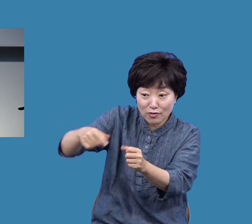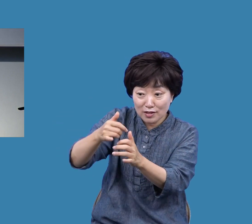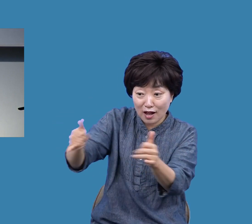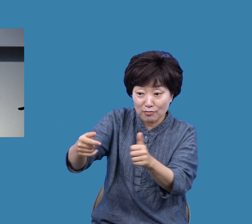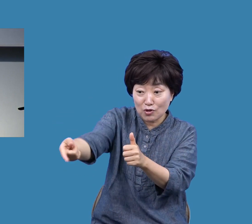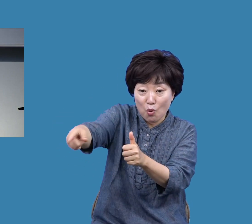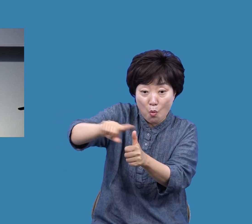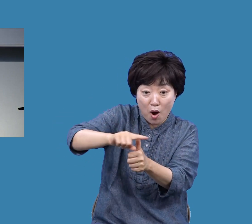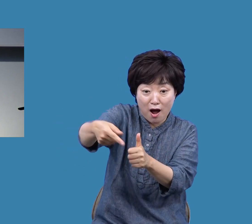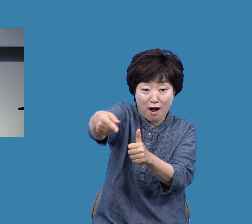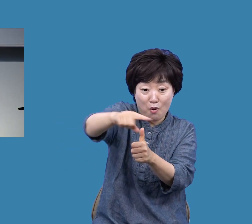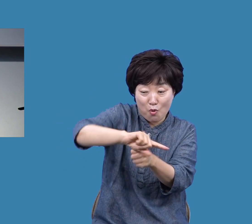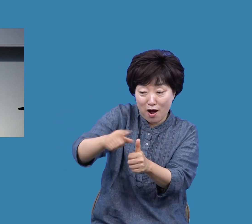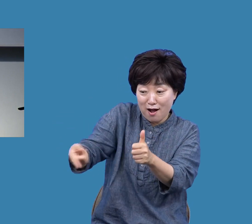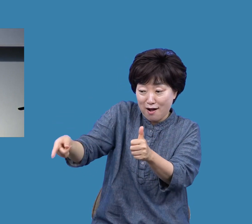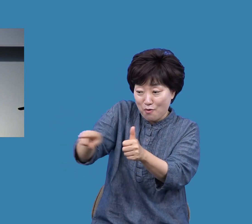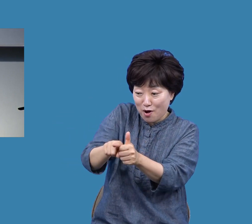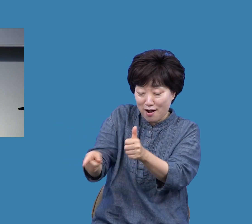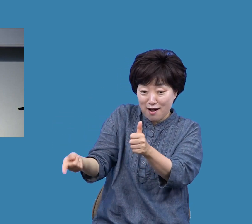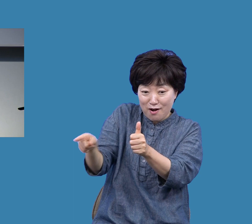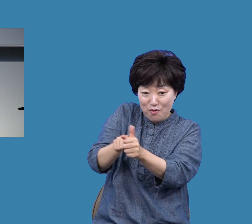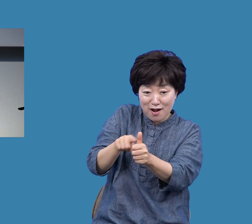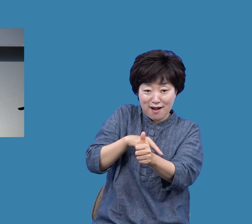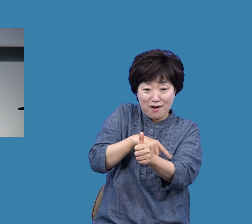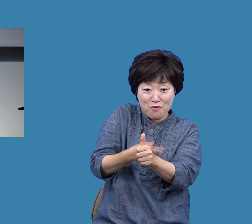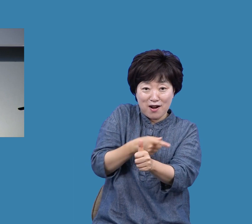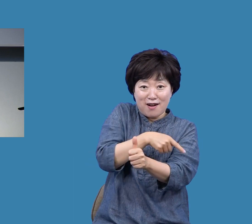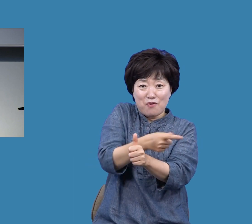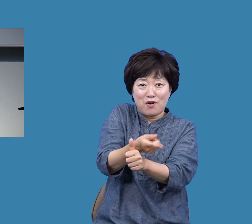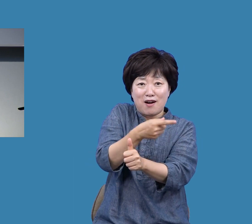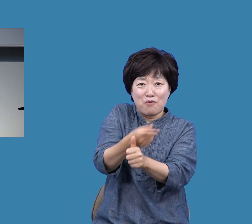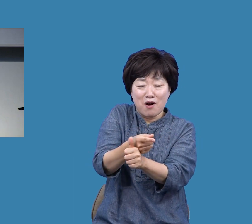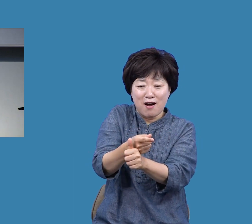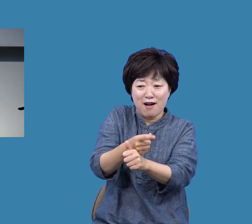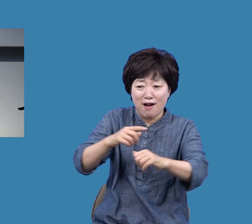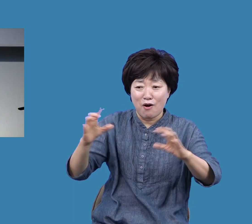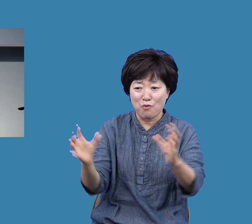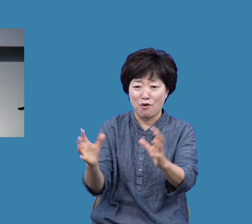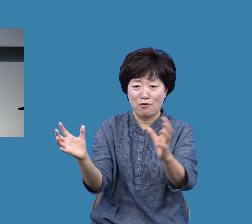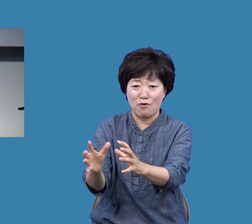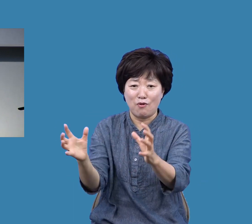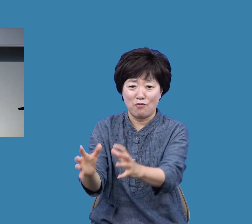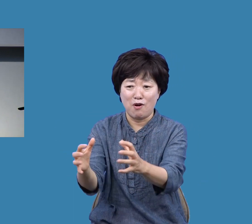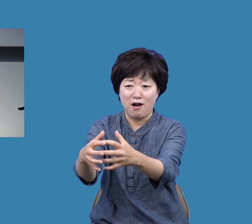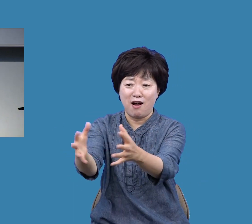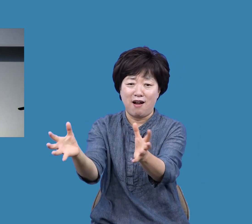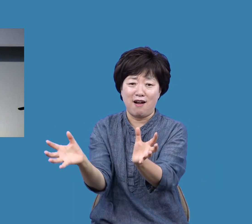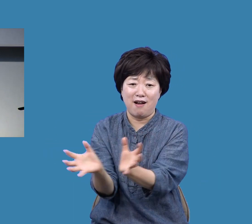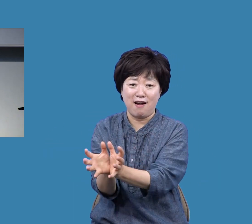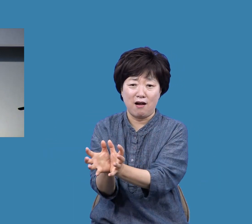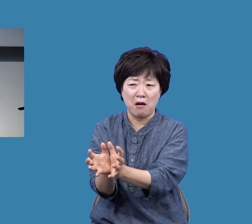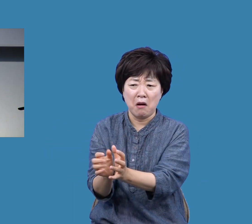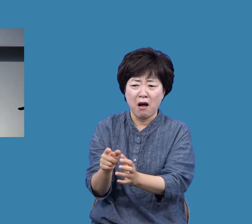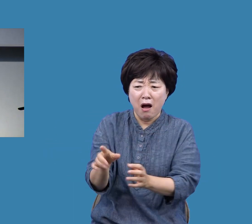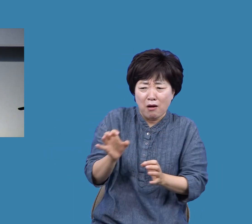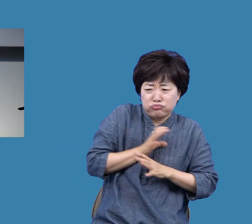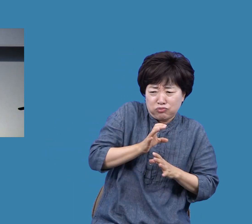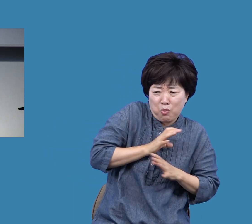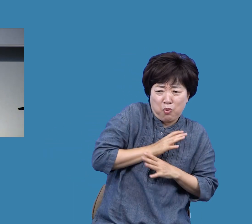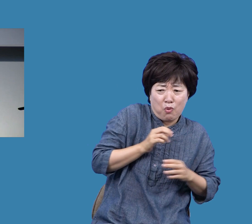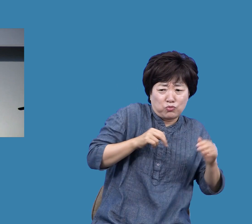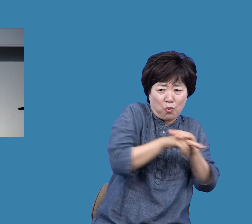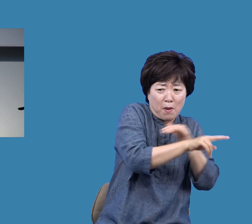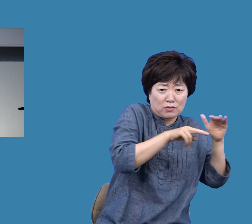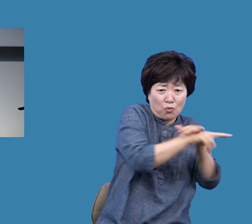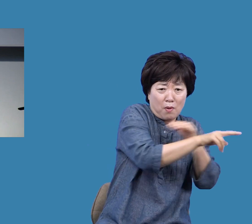정말 하나님의 사랑으로 뭔가 하는데 어떻게 사람이 하나도 안 붙겠어? 무서워 그러고 도망가면 이상한 거지. 뭔가 그 사람 안에 하나님의